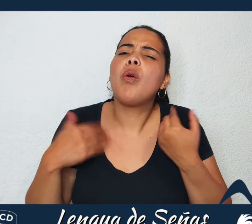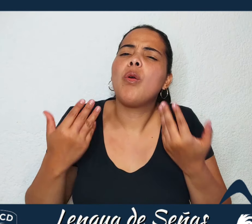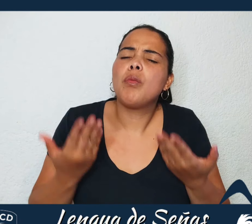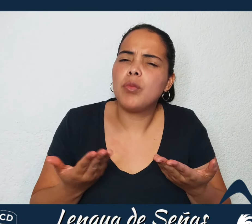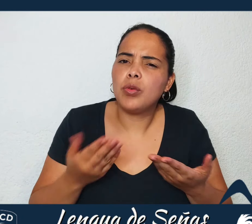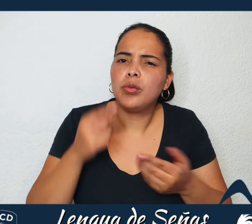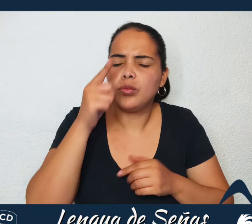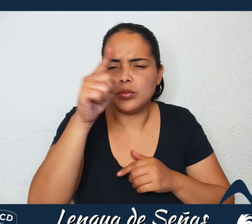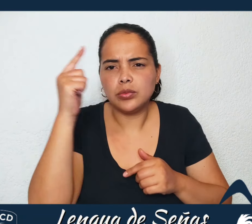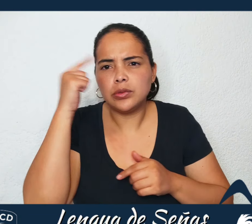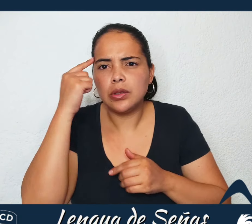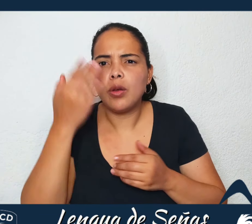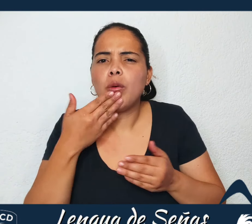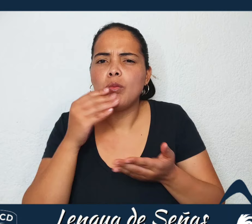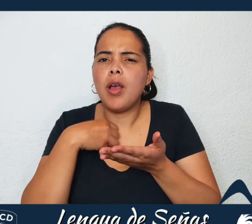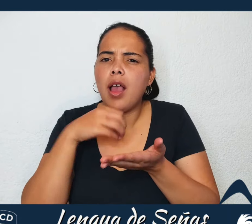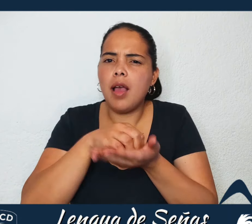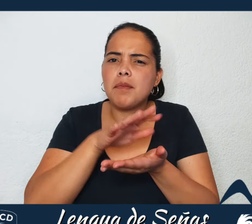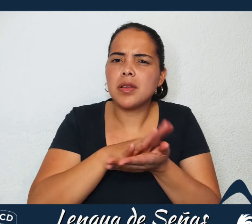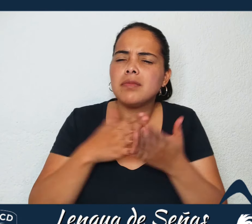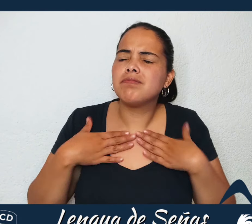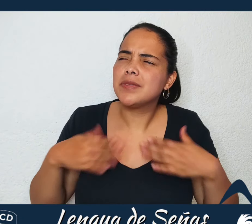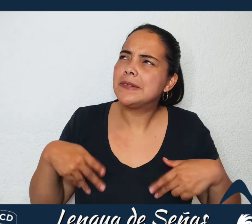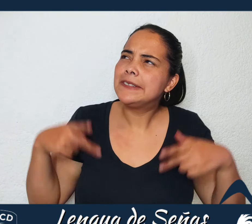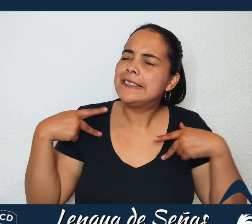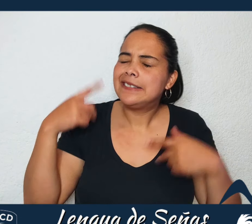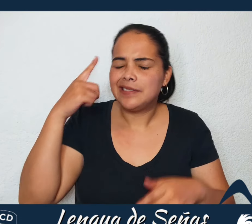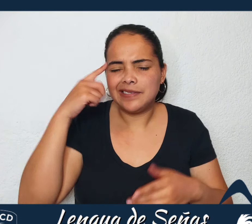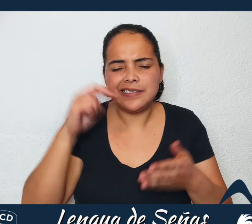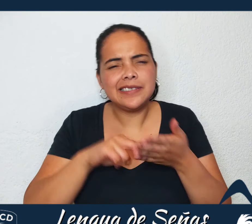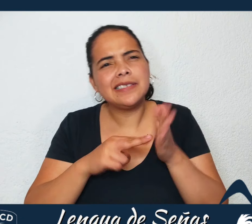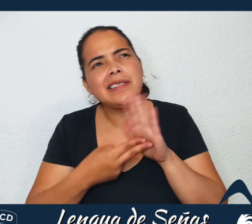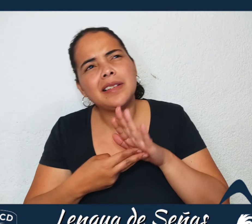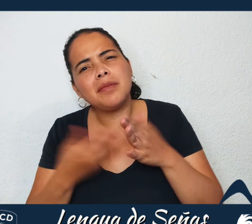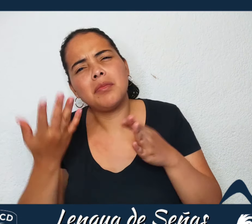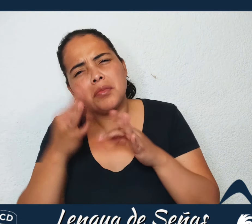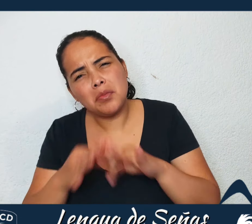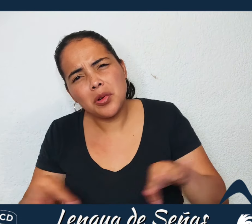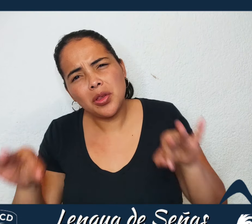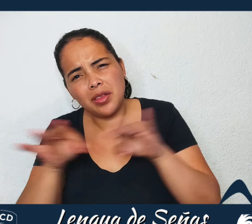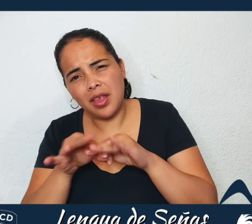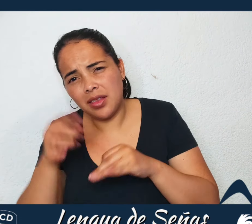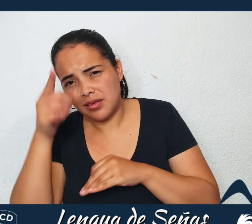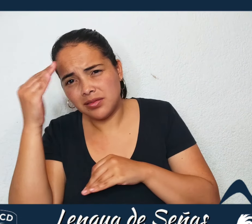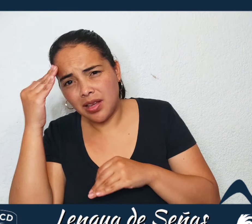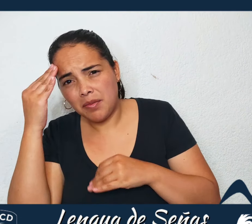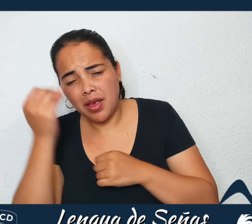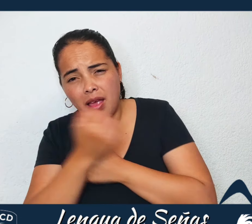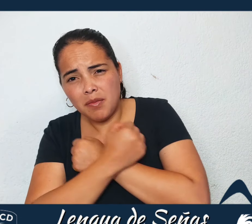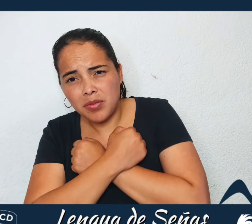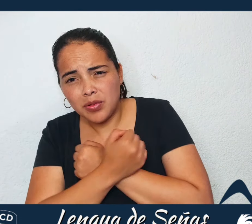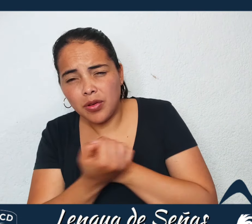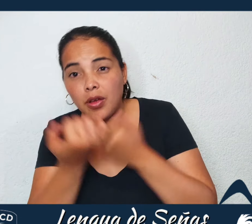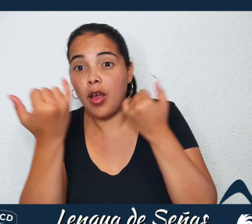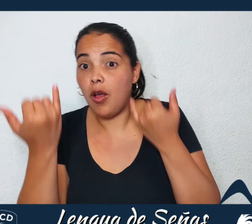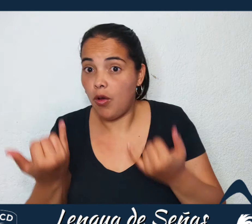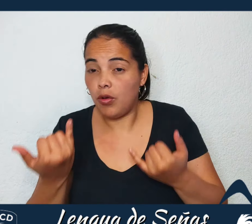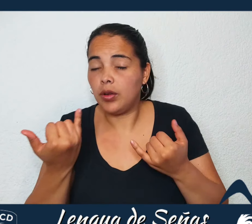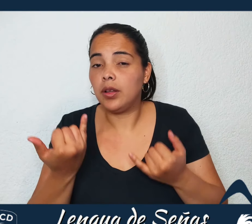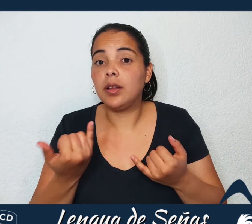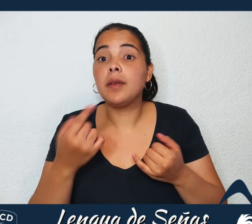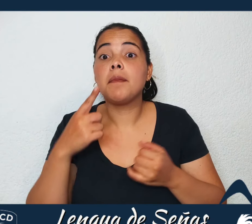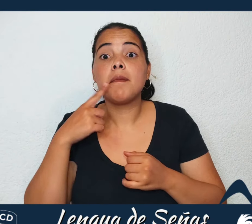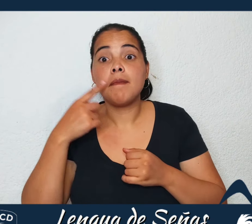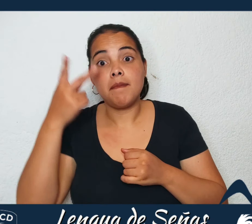cómo eso se aplicaba en la vida del creyente, qué significaba, cuánto valor tenía. Pero antes de entrar